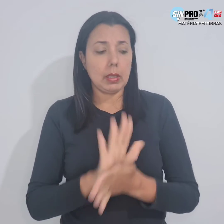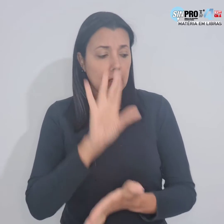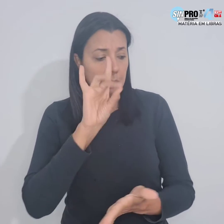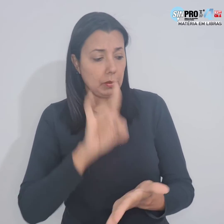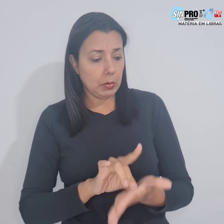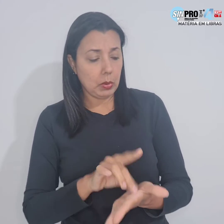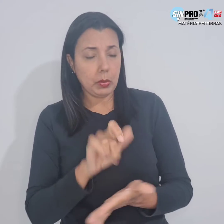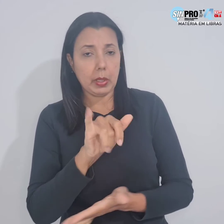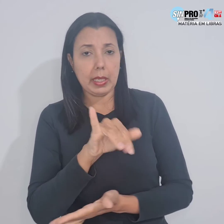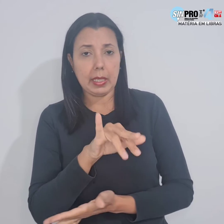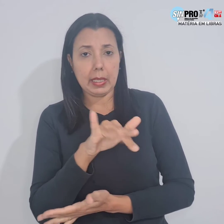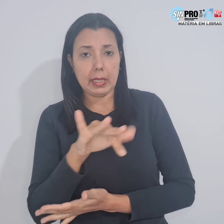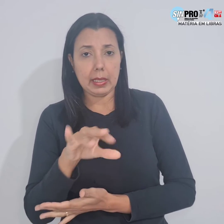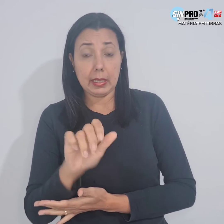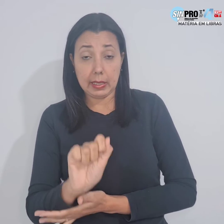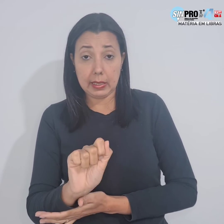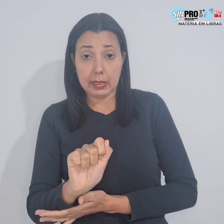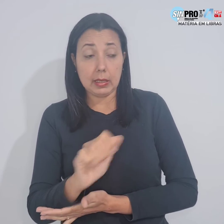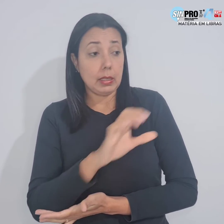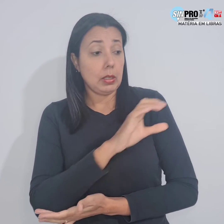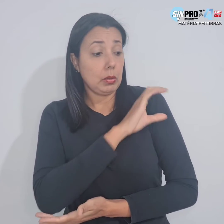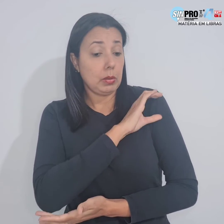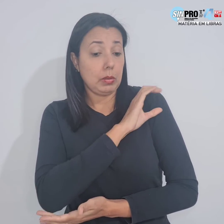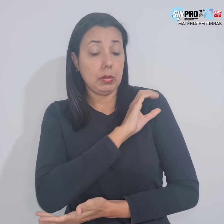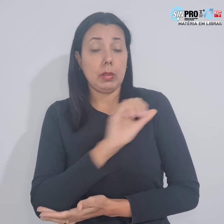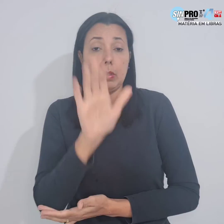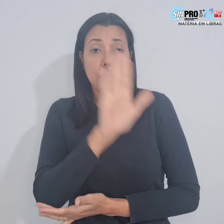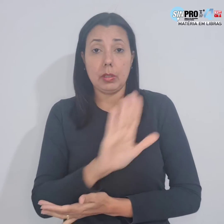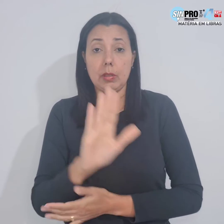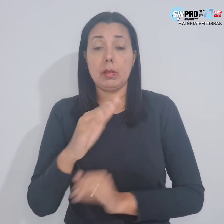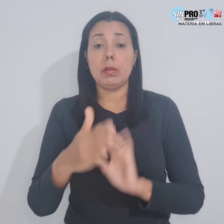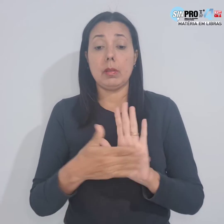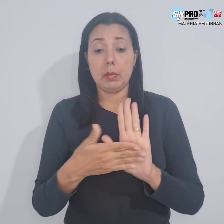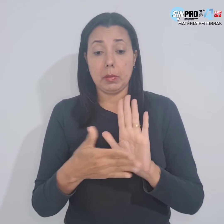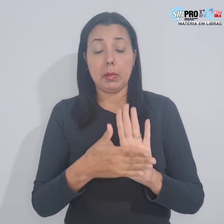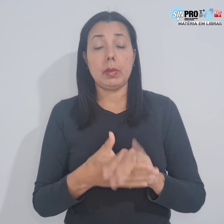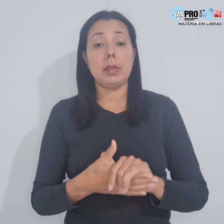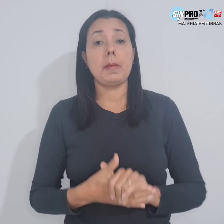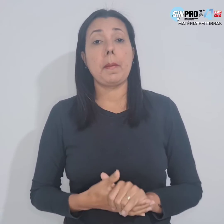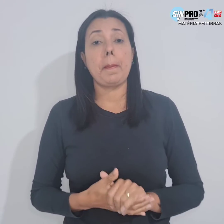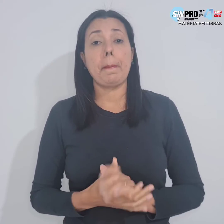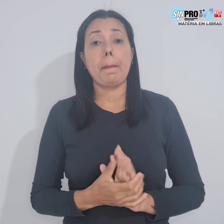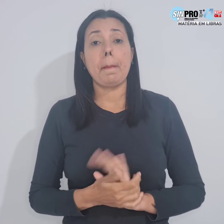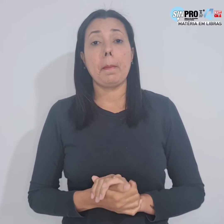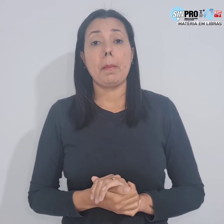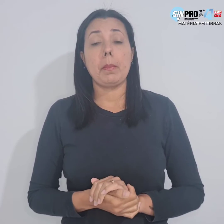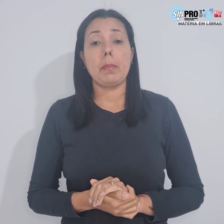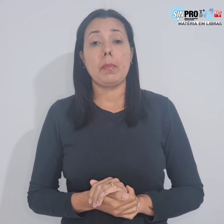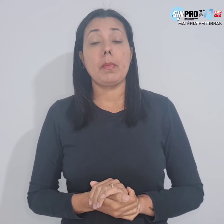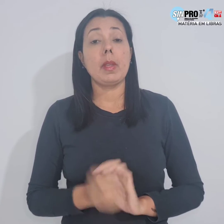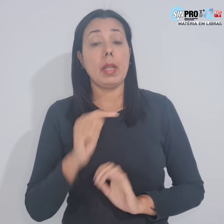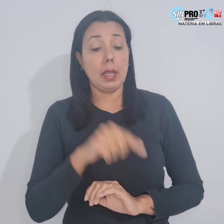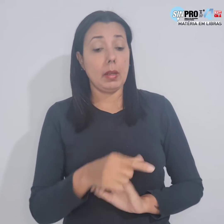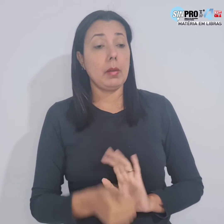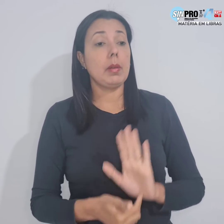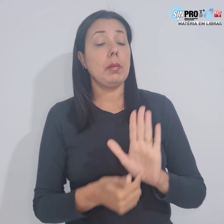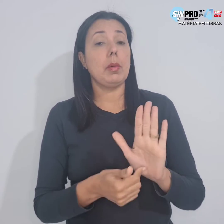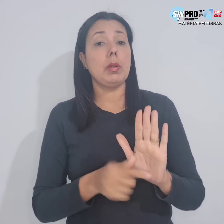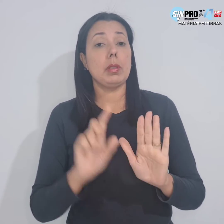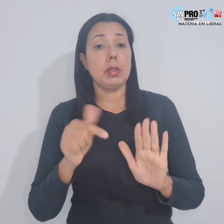afirmou Andressa Pelanda, coordenadora-geral da campanha. É o que mostra a